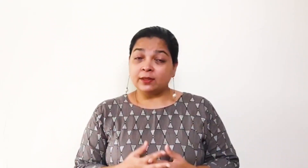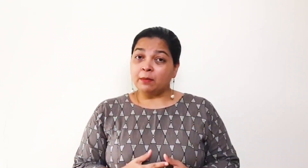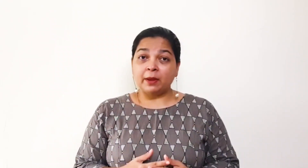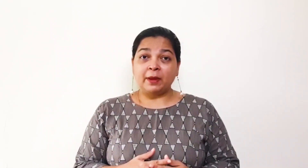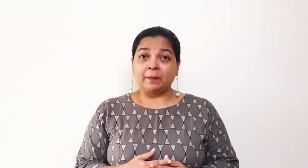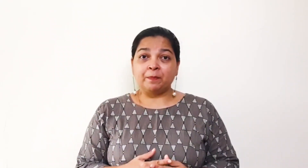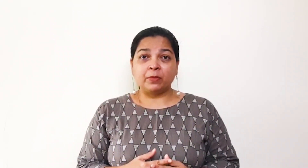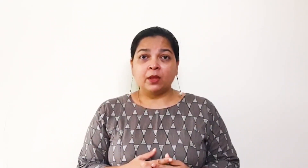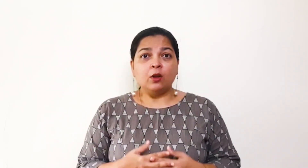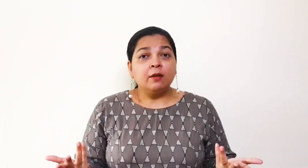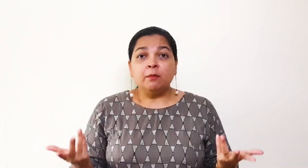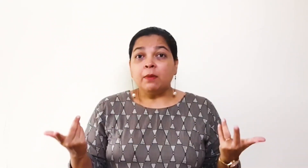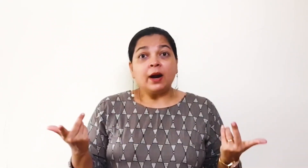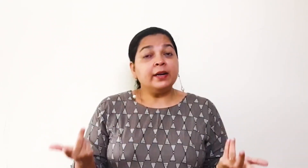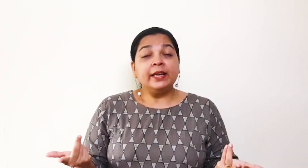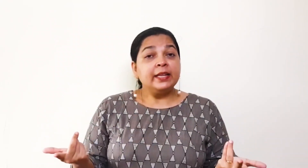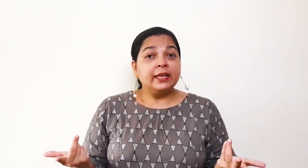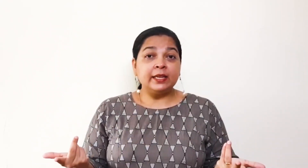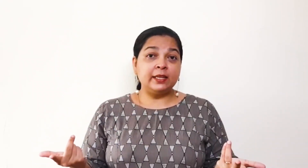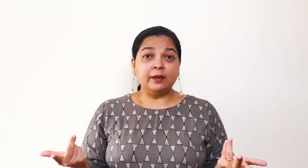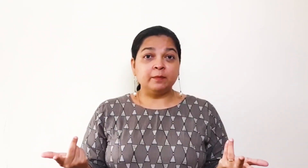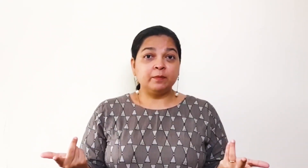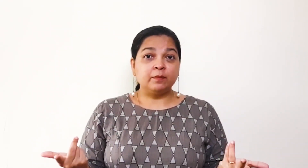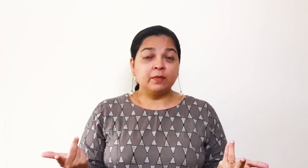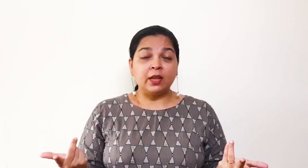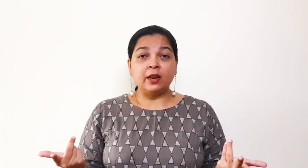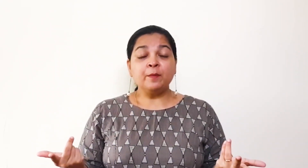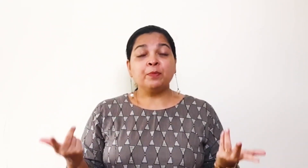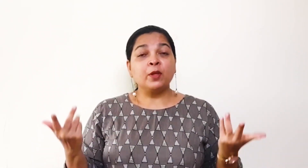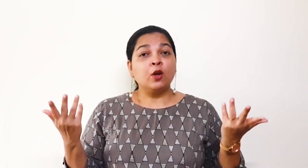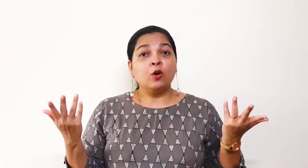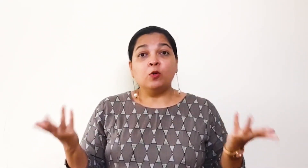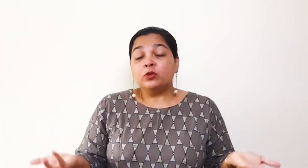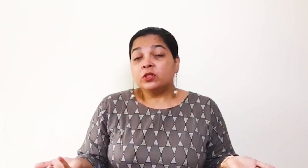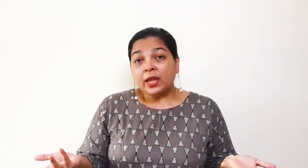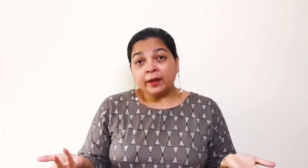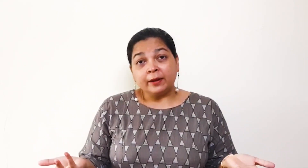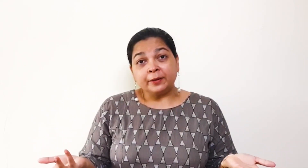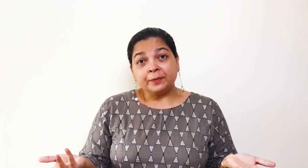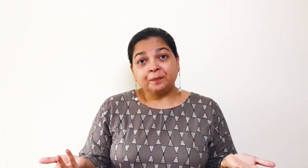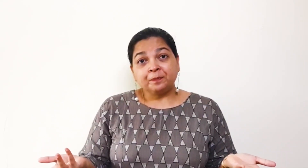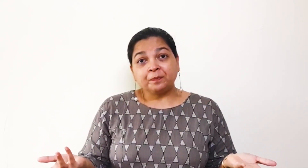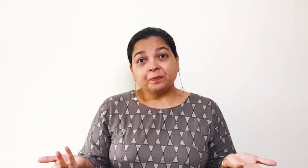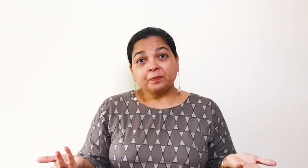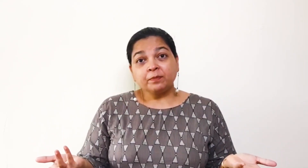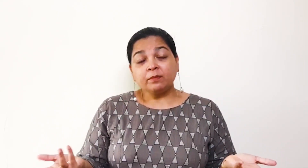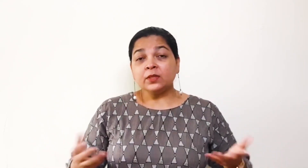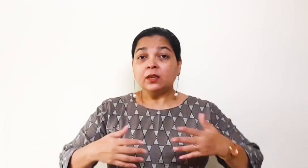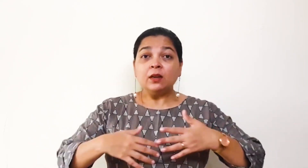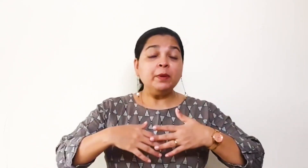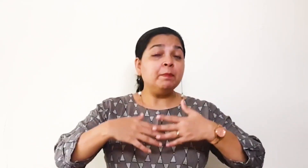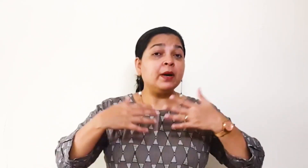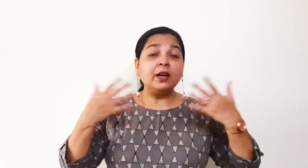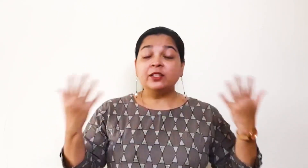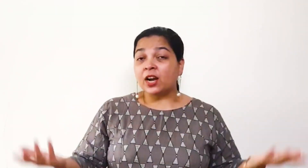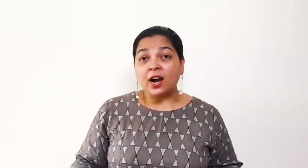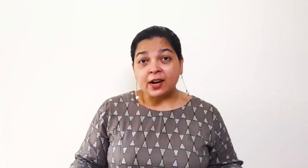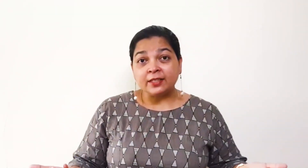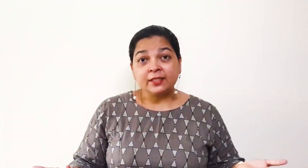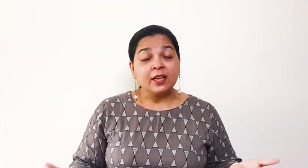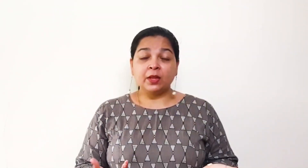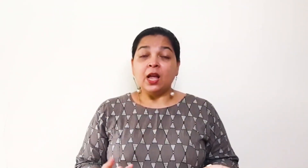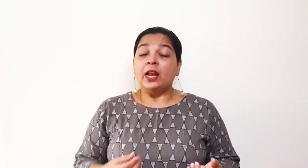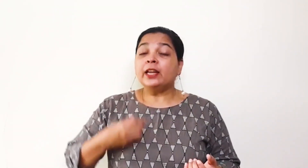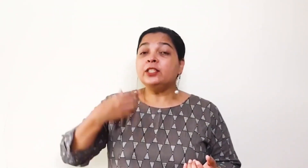नोह केबे भी बन्या देखिनथिले कि बड़ जहाज निर्माण करि